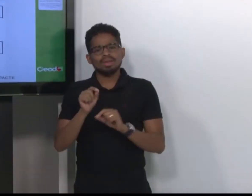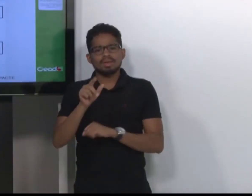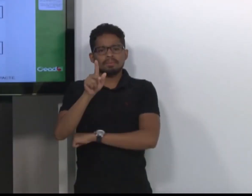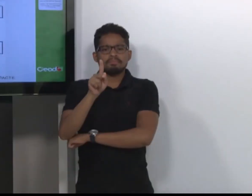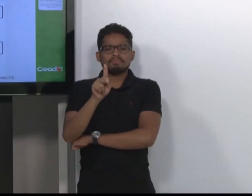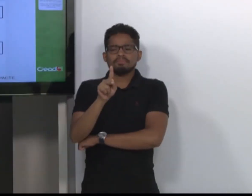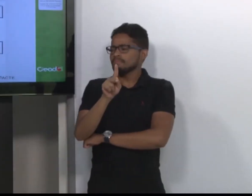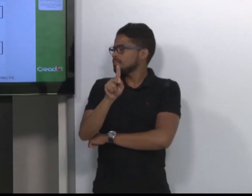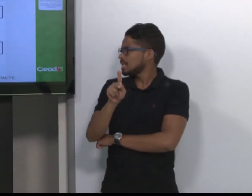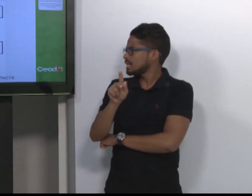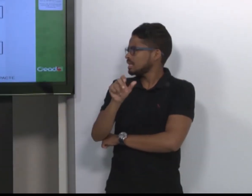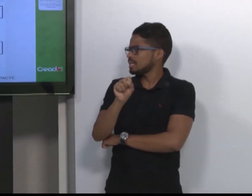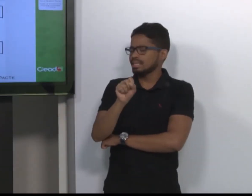O que é